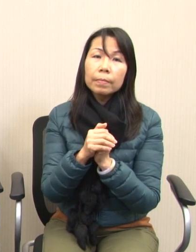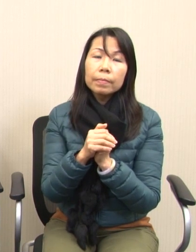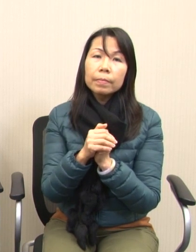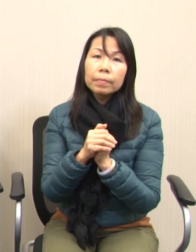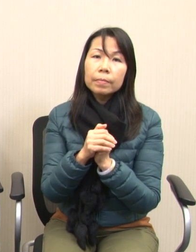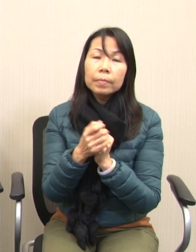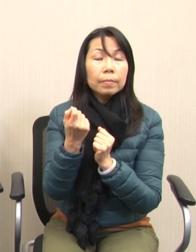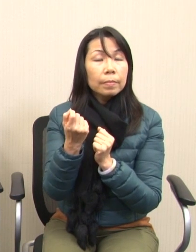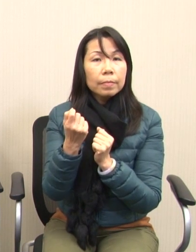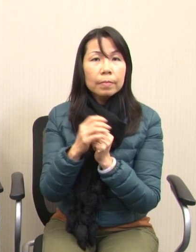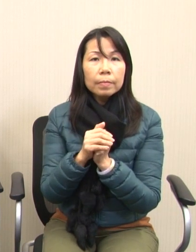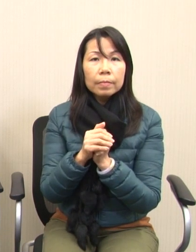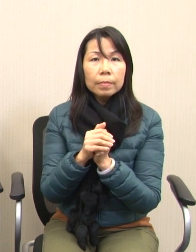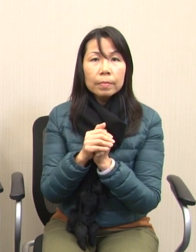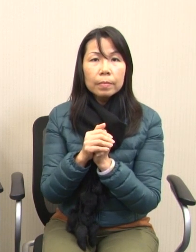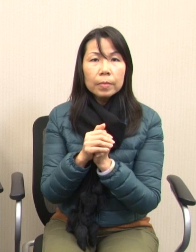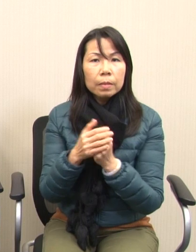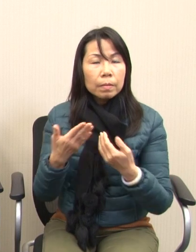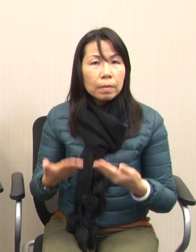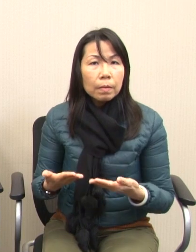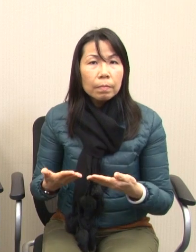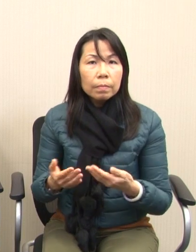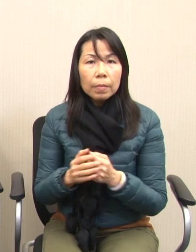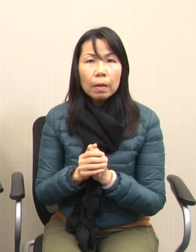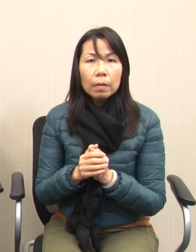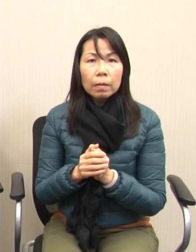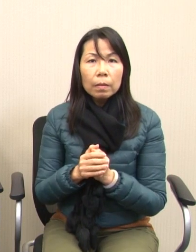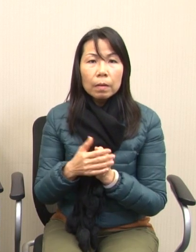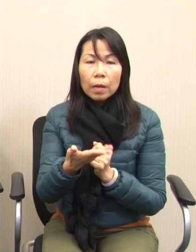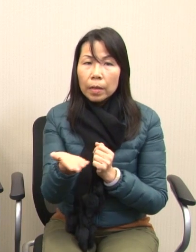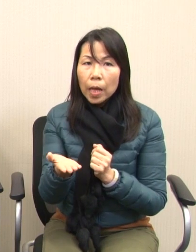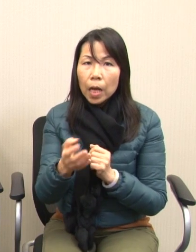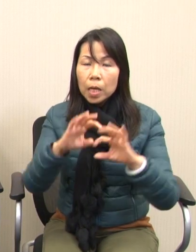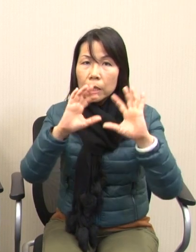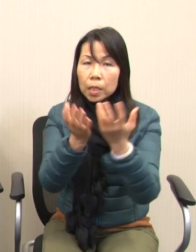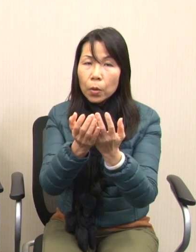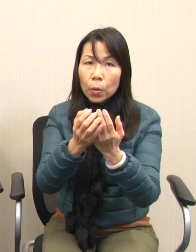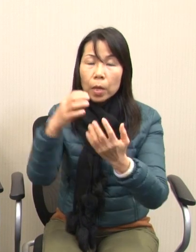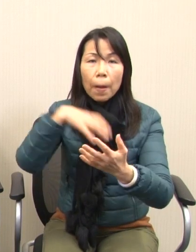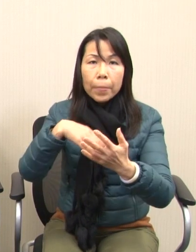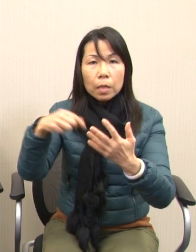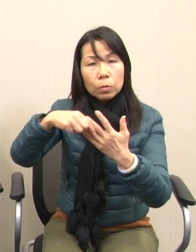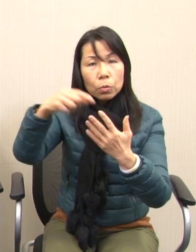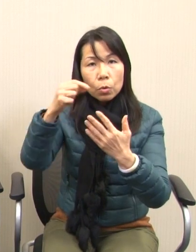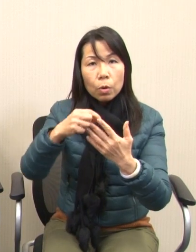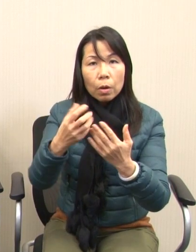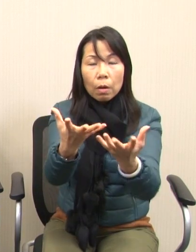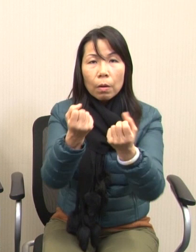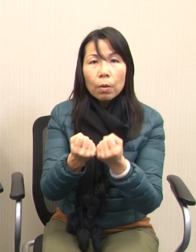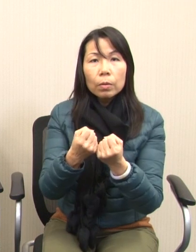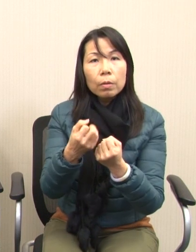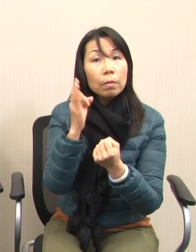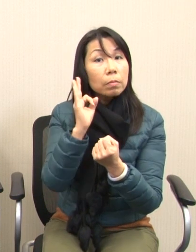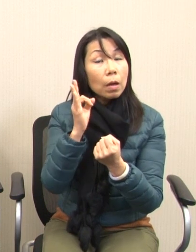好簡單，今日你哋應該小圈子選舉裏面攞三百幾票，